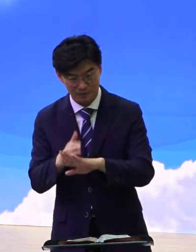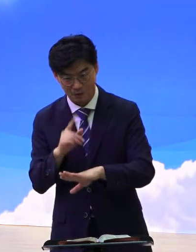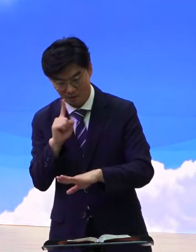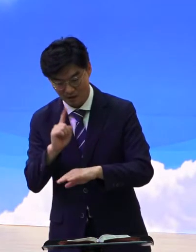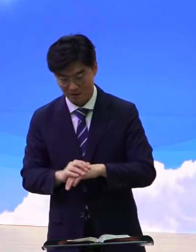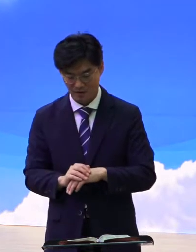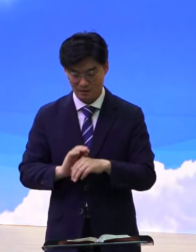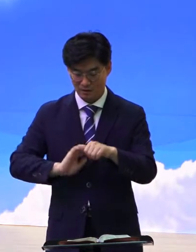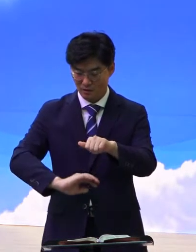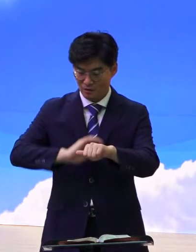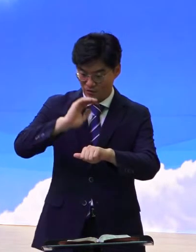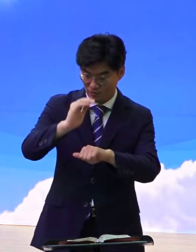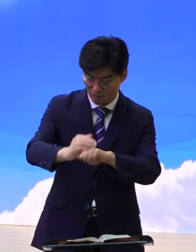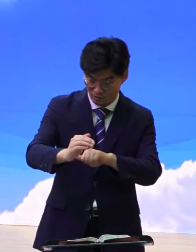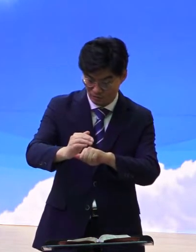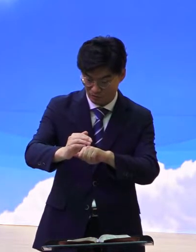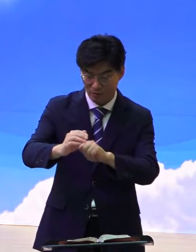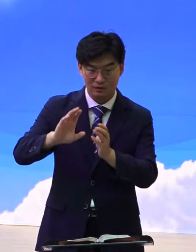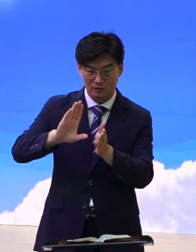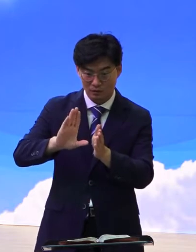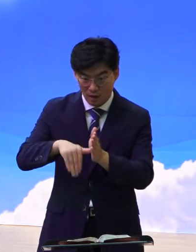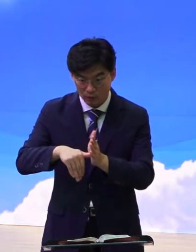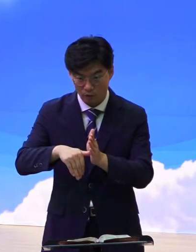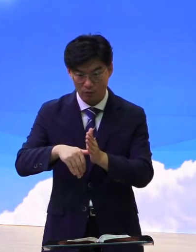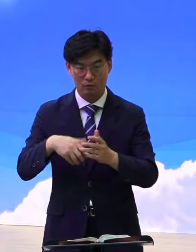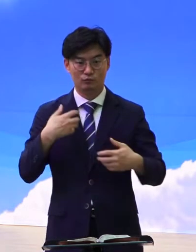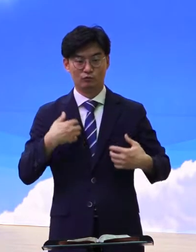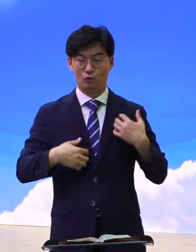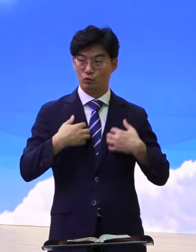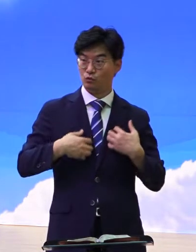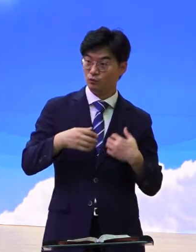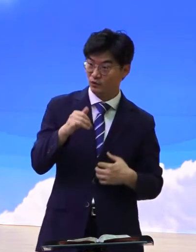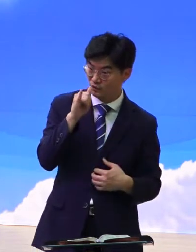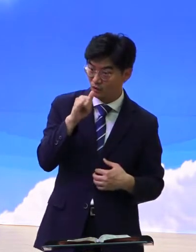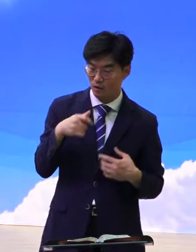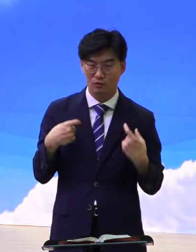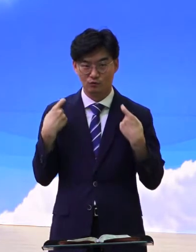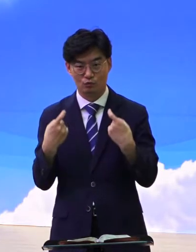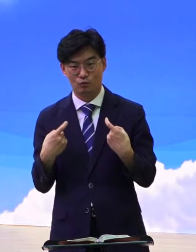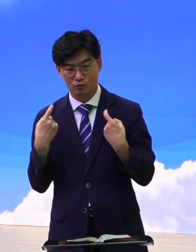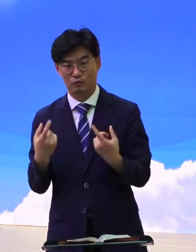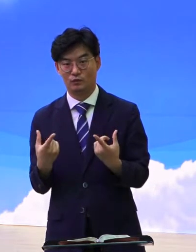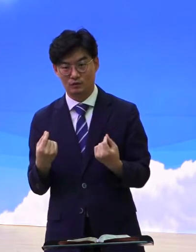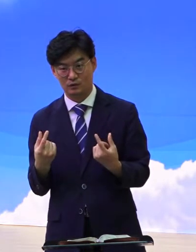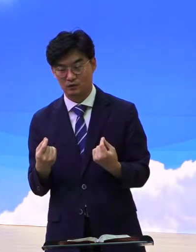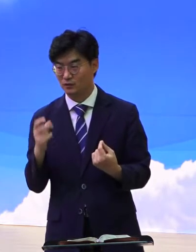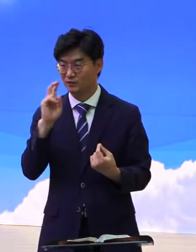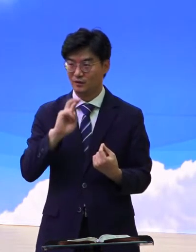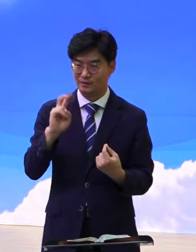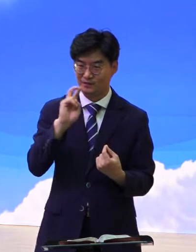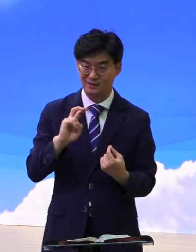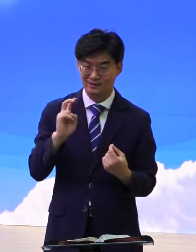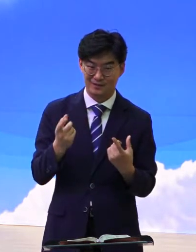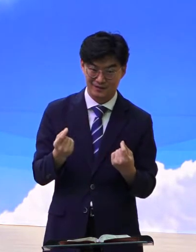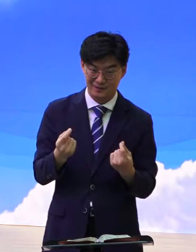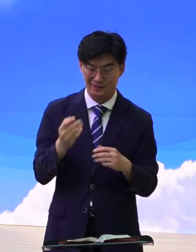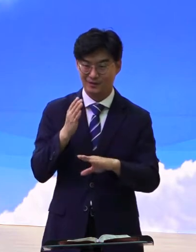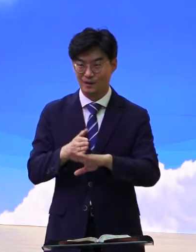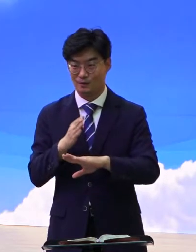위해 묘지로 줄지어 갈 때도 마치 즐거운 소풍이나 가듯 노래를 부르며 감사합니다,